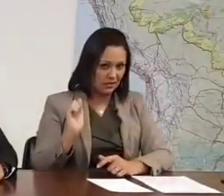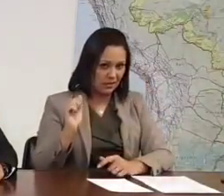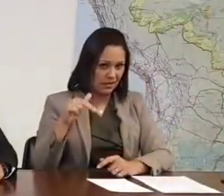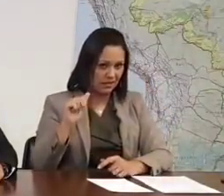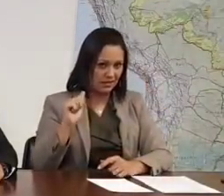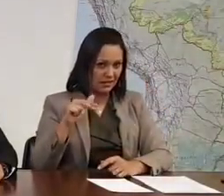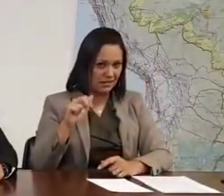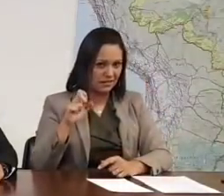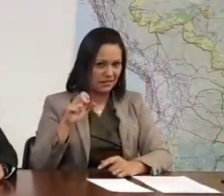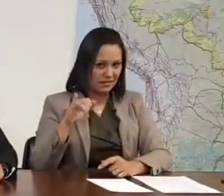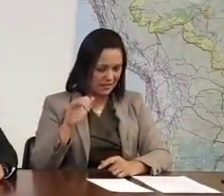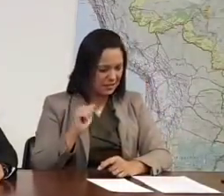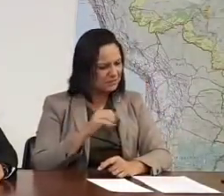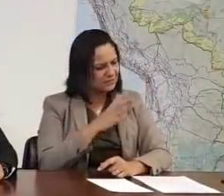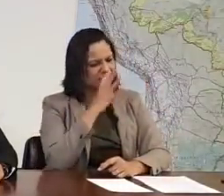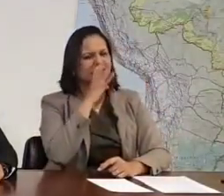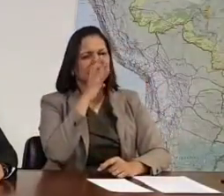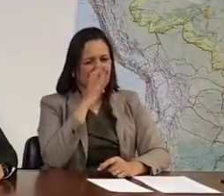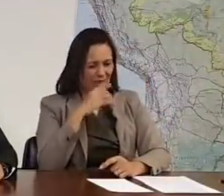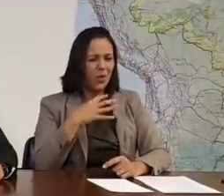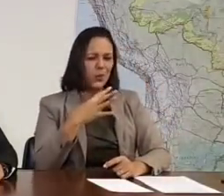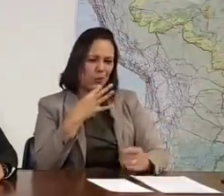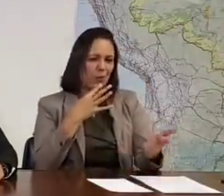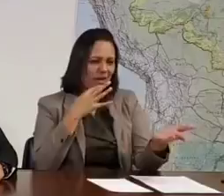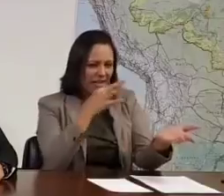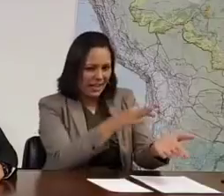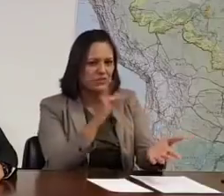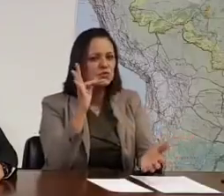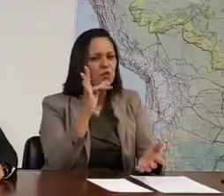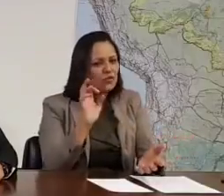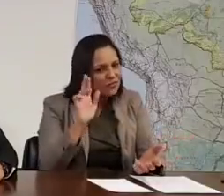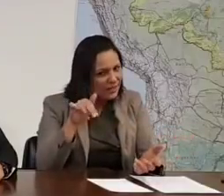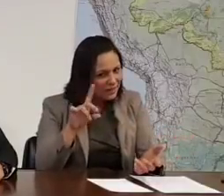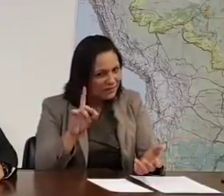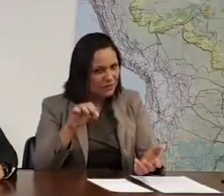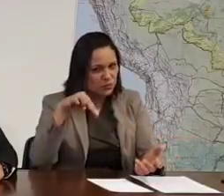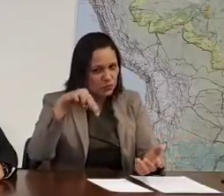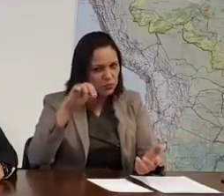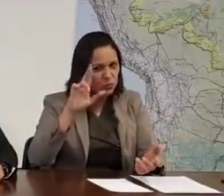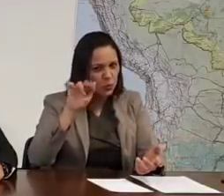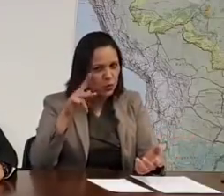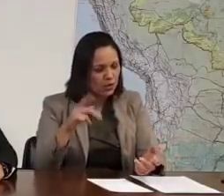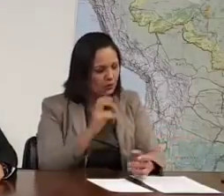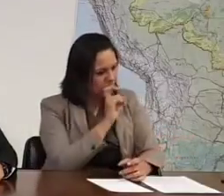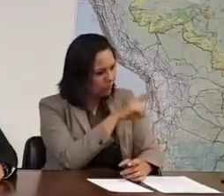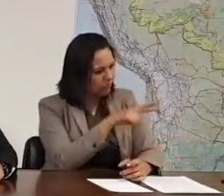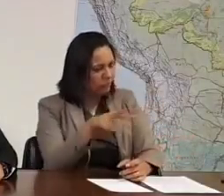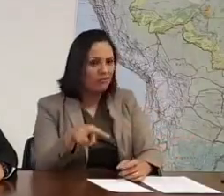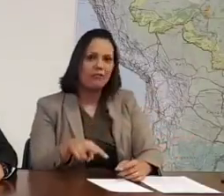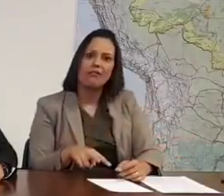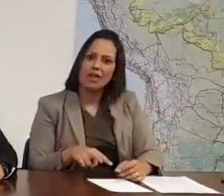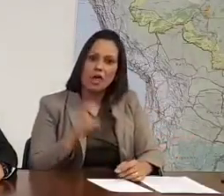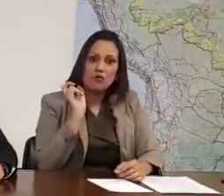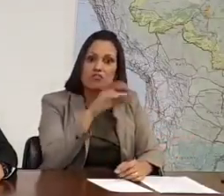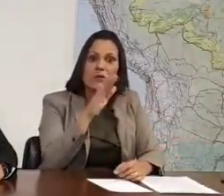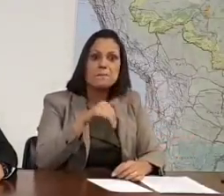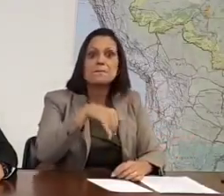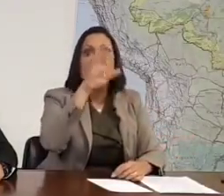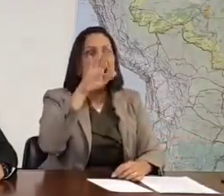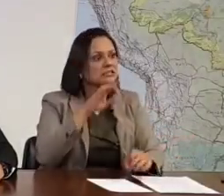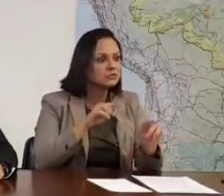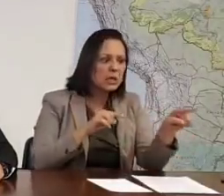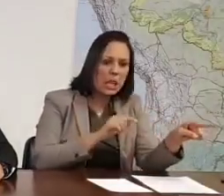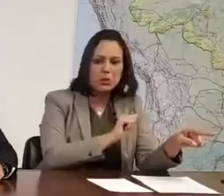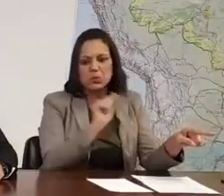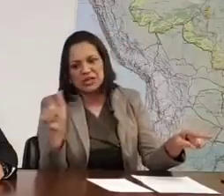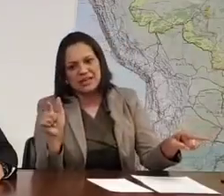fiquei impressionado. Eu conheço Noronha, sou pernambucano, mas eu vi muito golfinho lá. Eu não vou dizer que eu vi mais golfinho em Cananéia do que em Noronha,